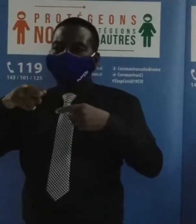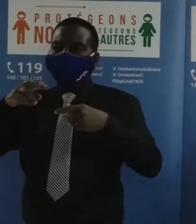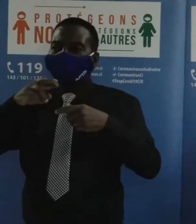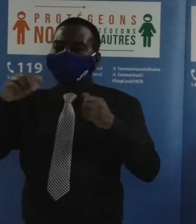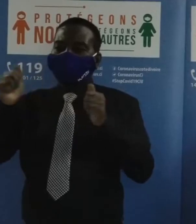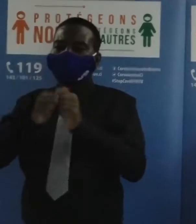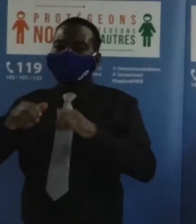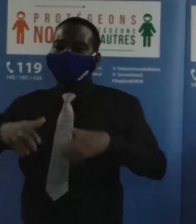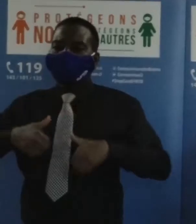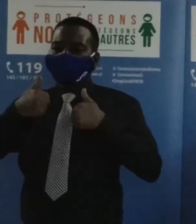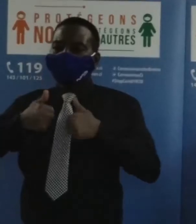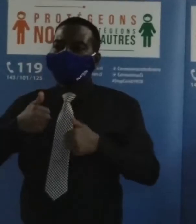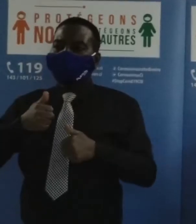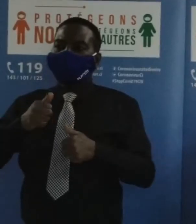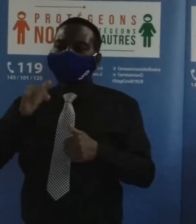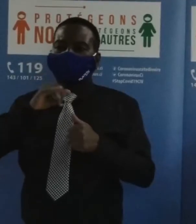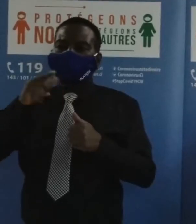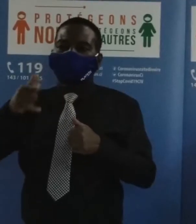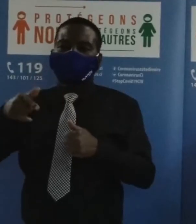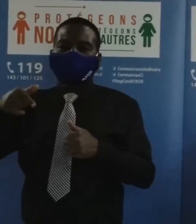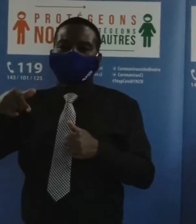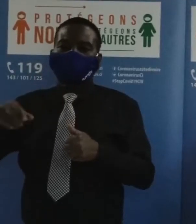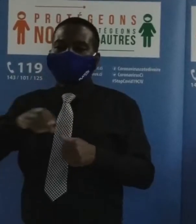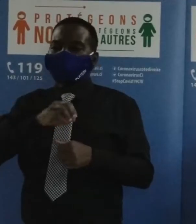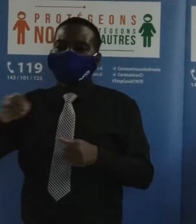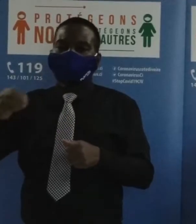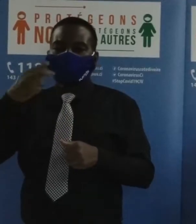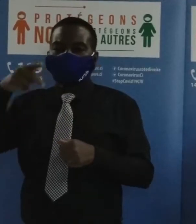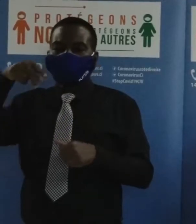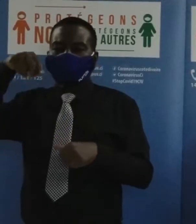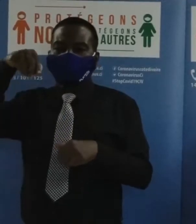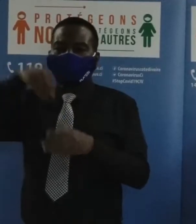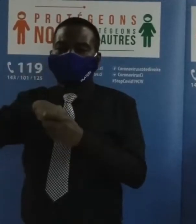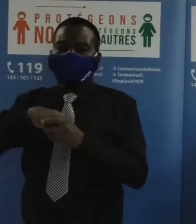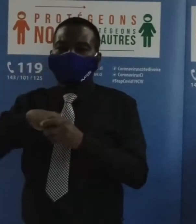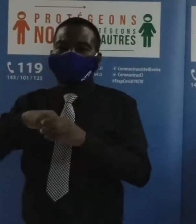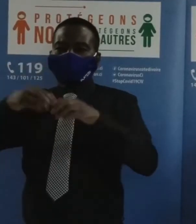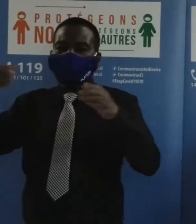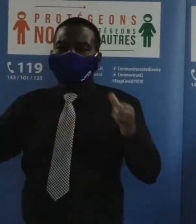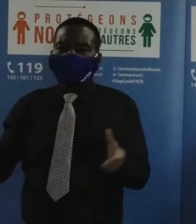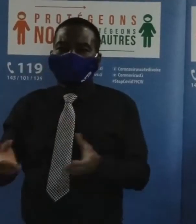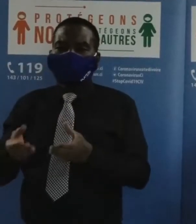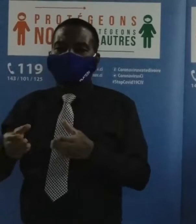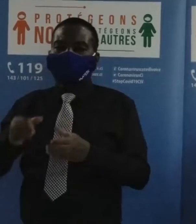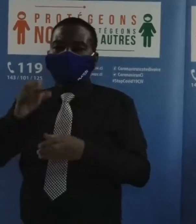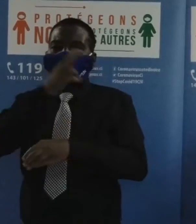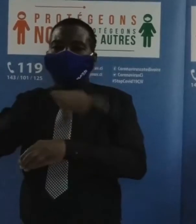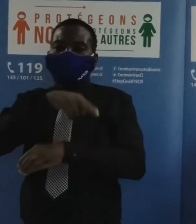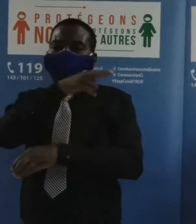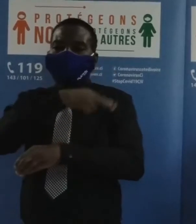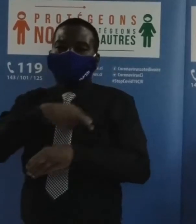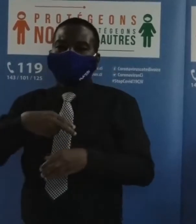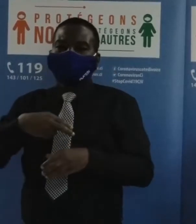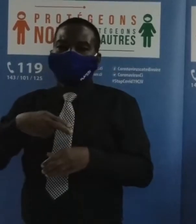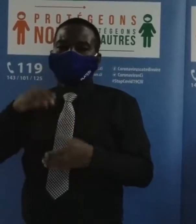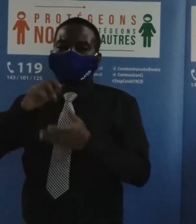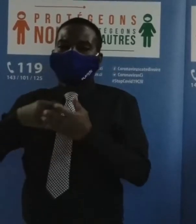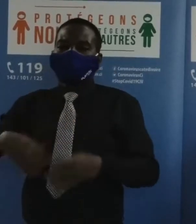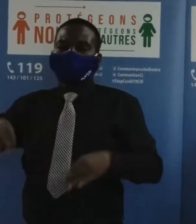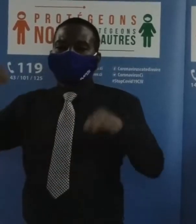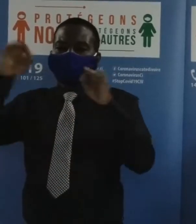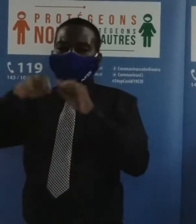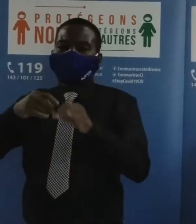santé et c'est pour cela que l'on retrouve dans ce comité dire sur le chu ce qui est important